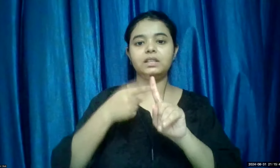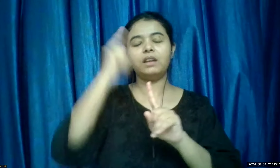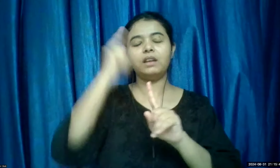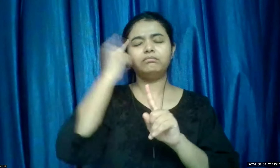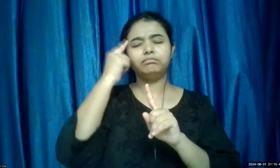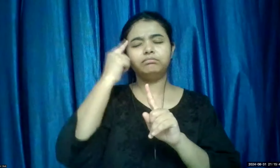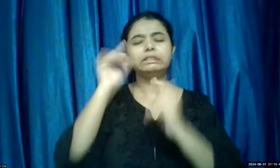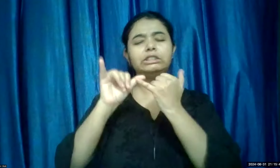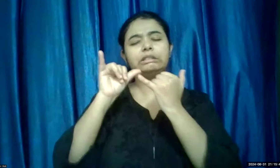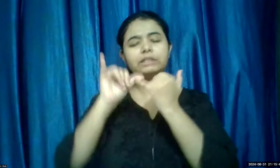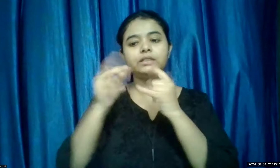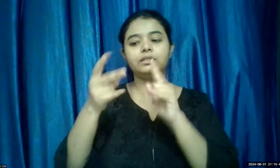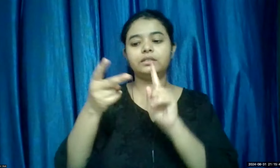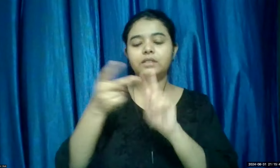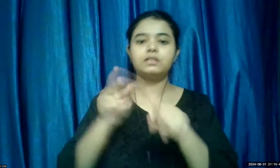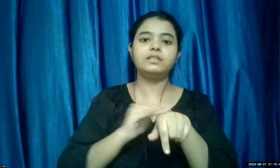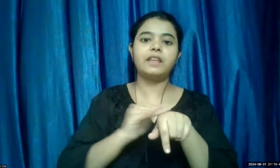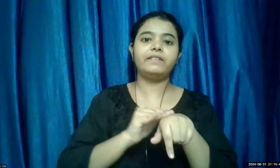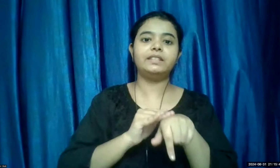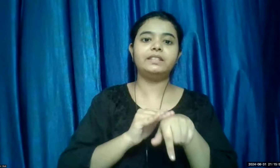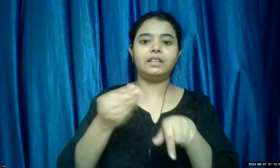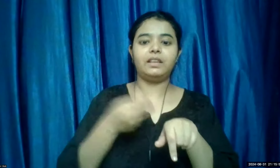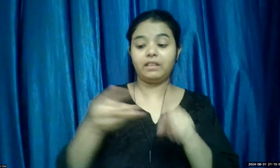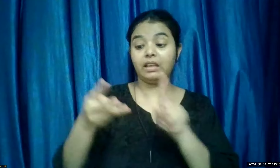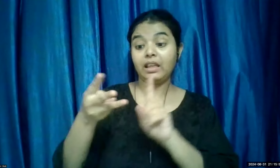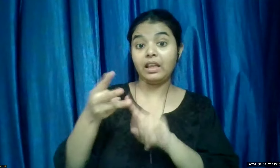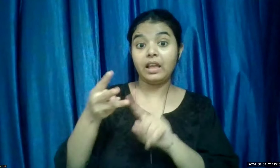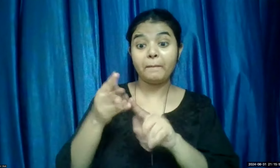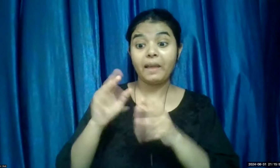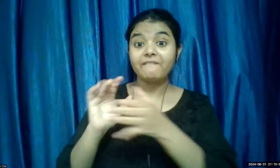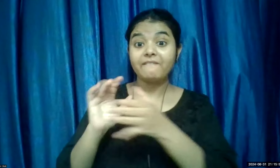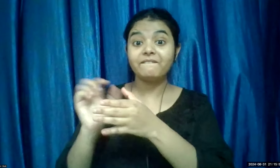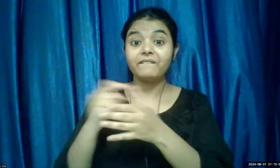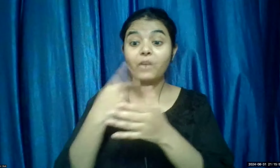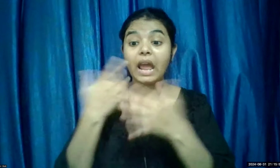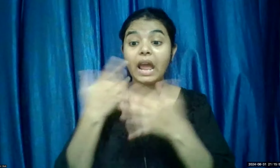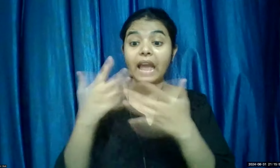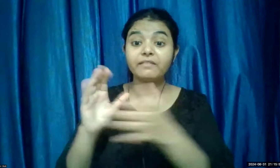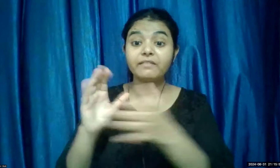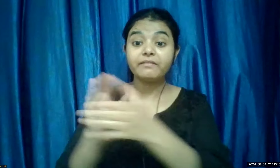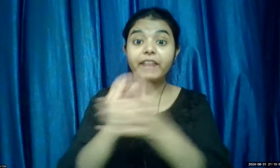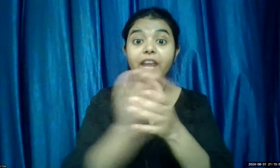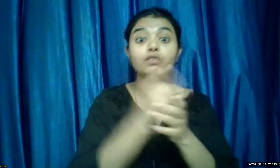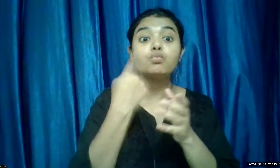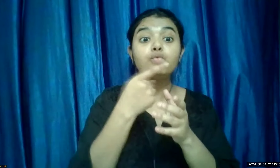करते हैं, तीसरा ऐसे ही संग में रहते हैं जो कि मेरे भक्त हों,